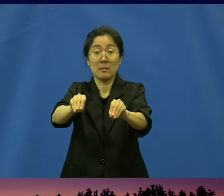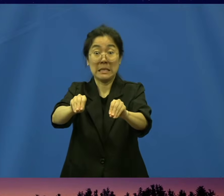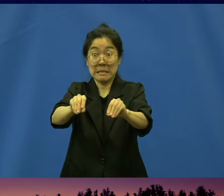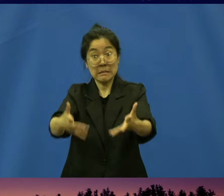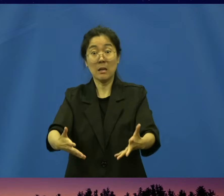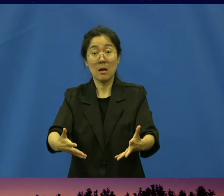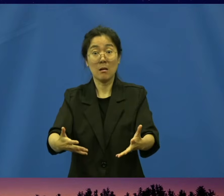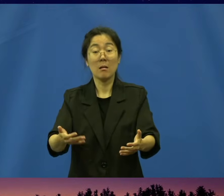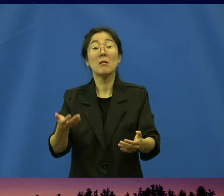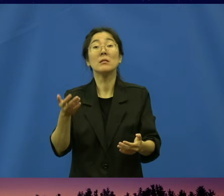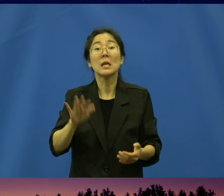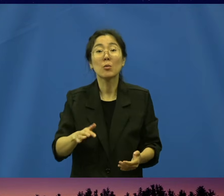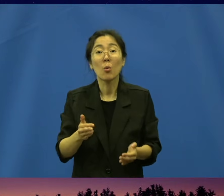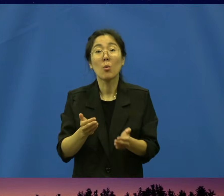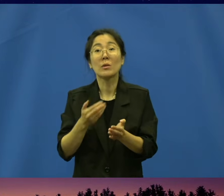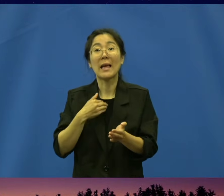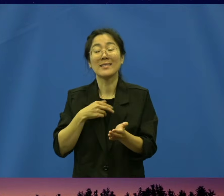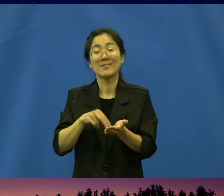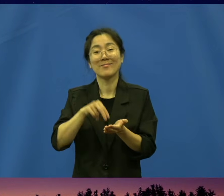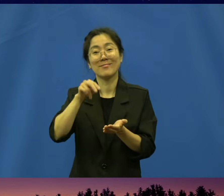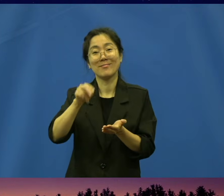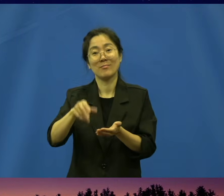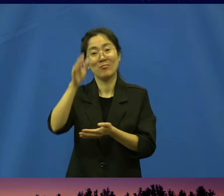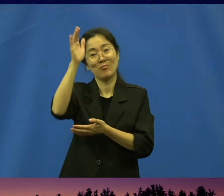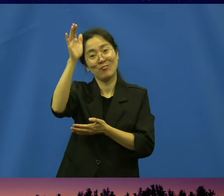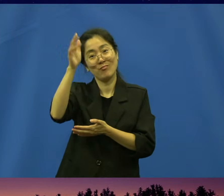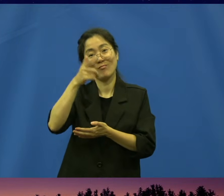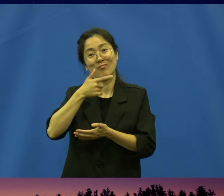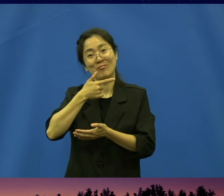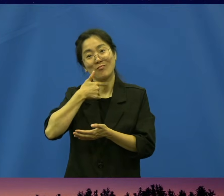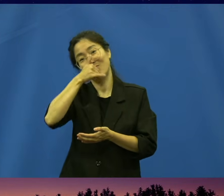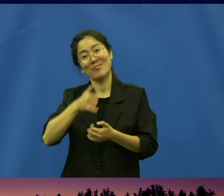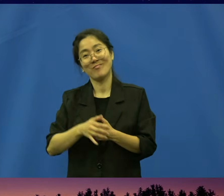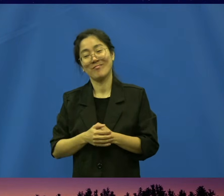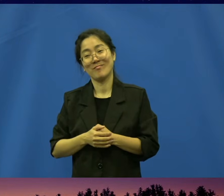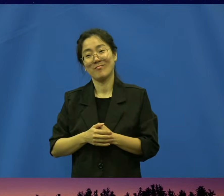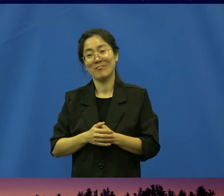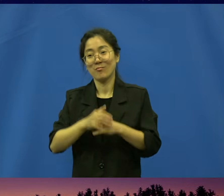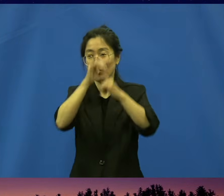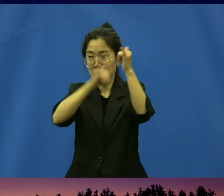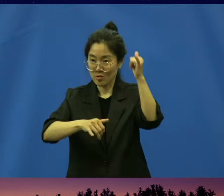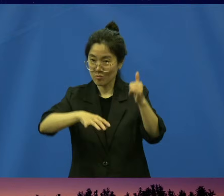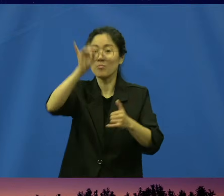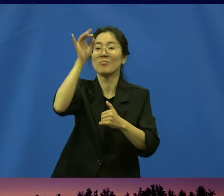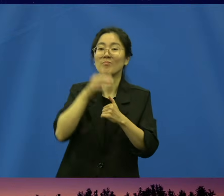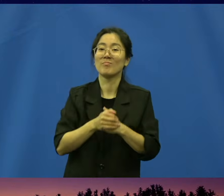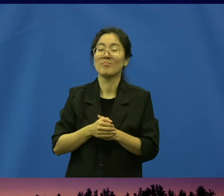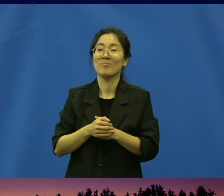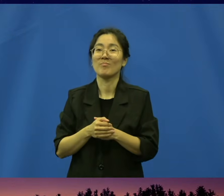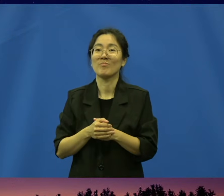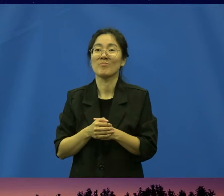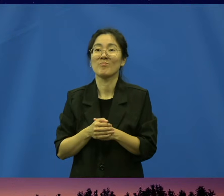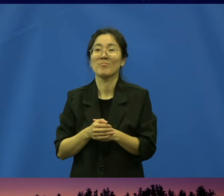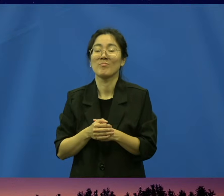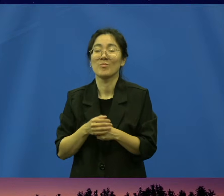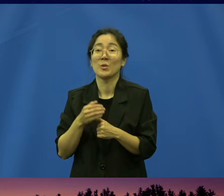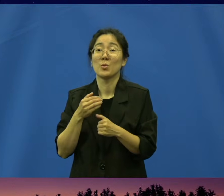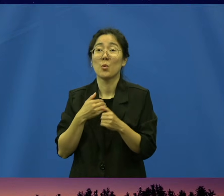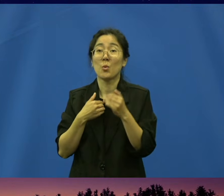2002년도에 우리나라에 왔을 때는 당시 영부인이던 이후 여사가 왔죠. 제 단장 기간 동안에는 이제 영부인이 6분이 주빈으로